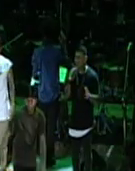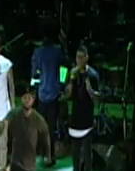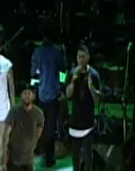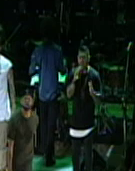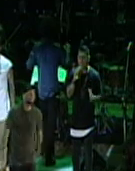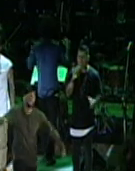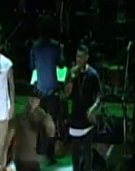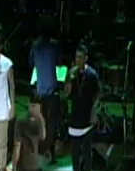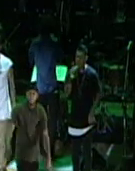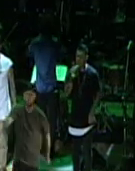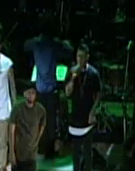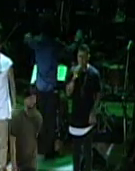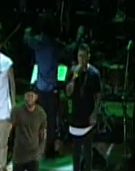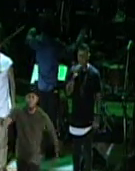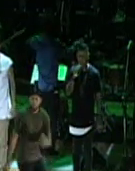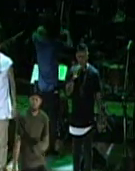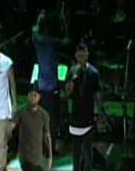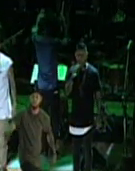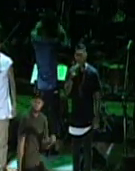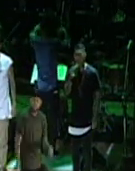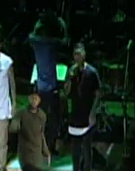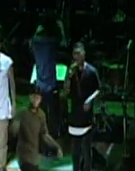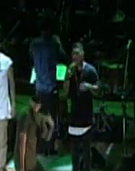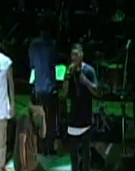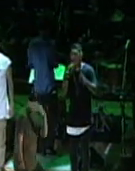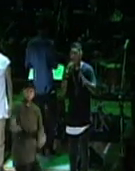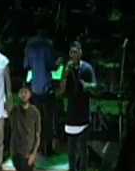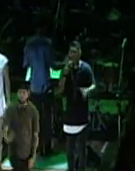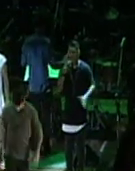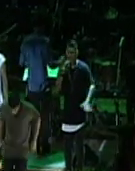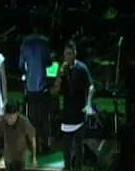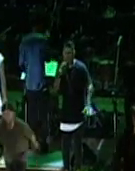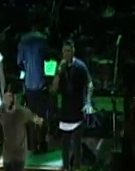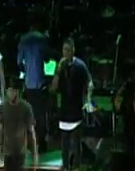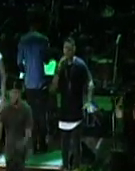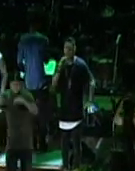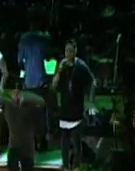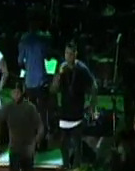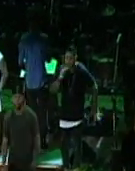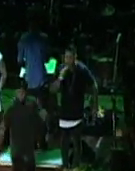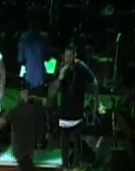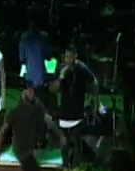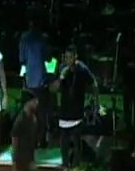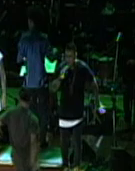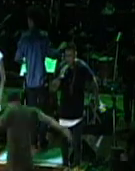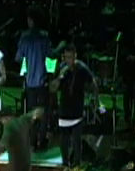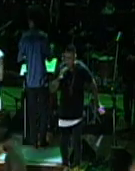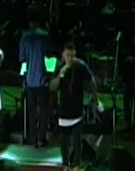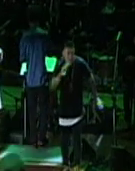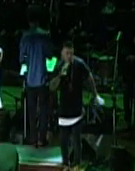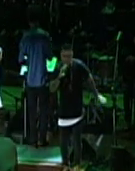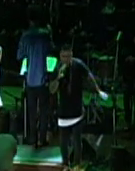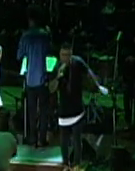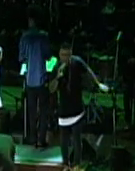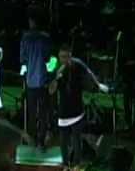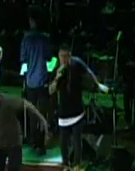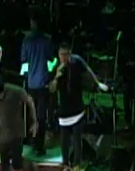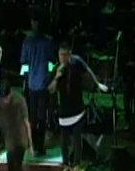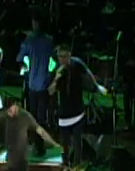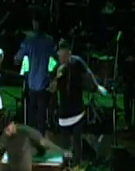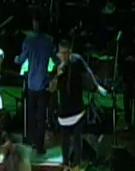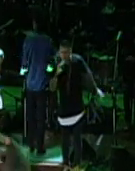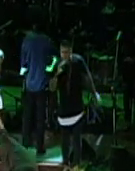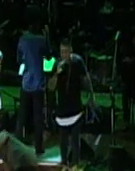es peligrosa hasta pa'l más avión. Espera vuelta sur, si el barrio tiene sol. Es en